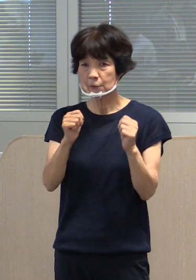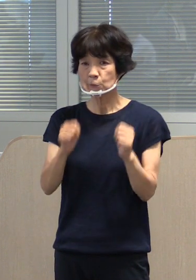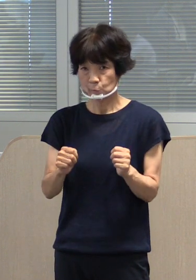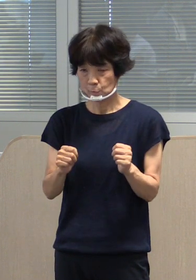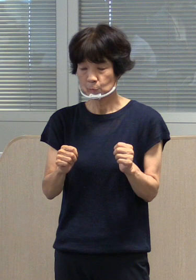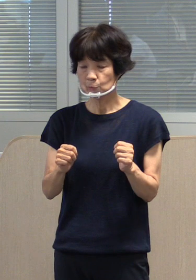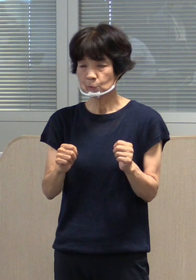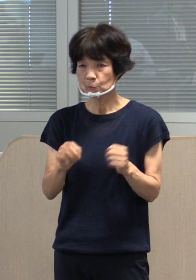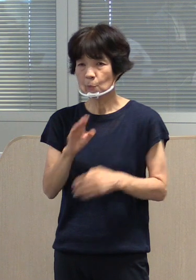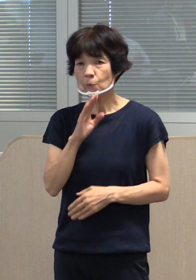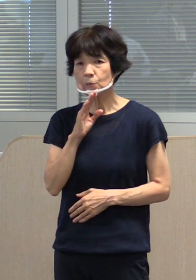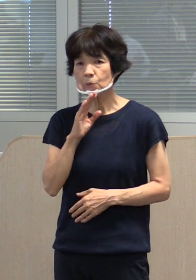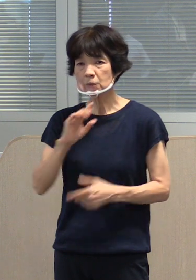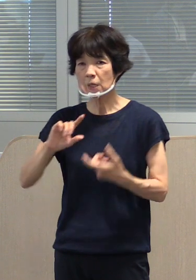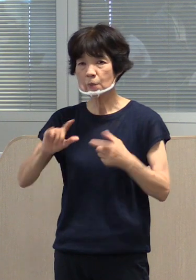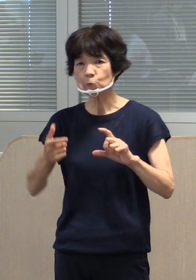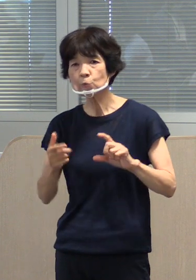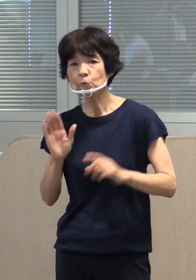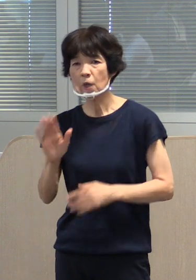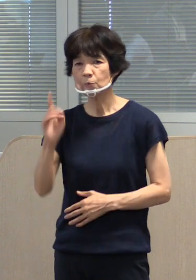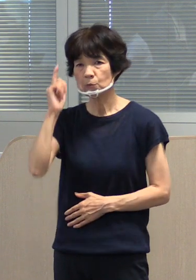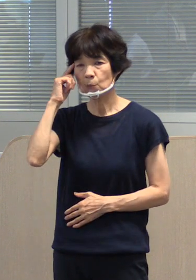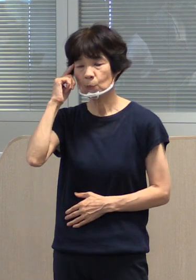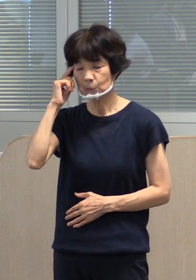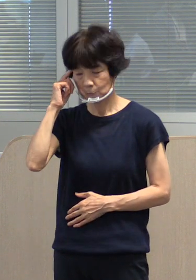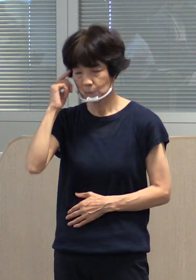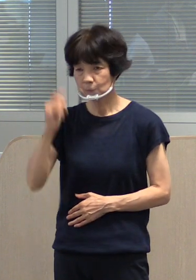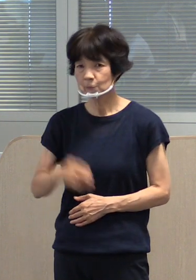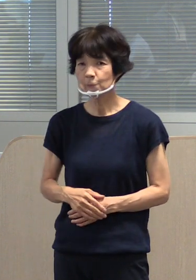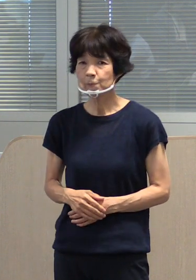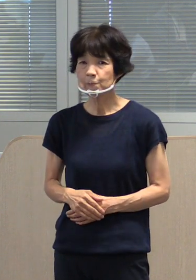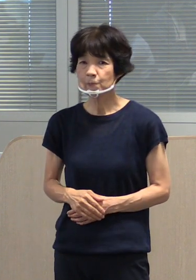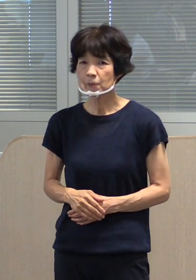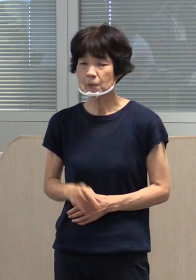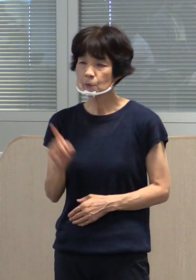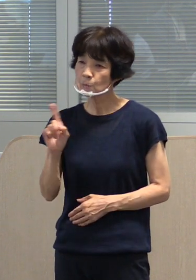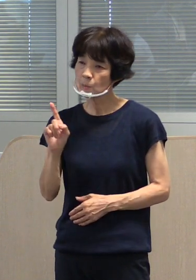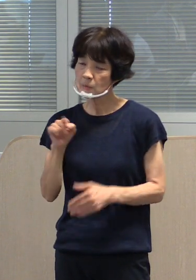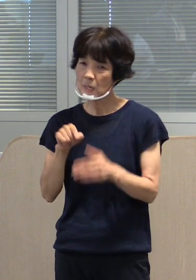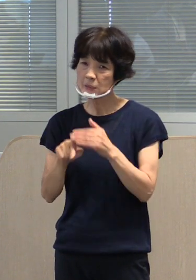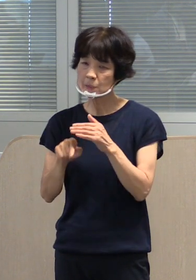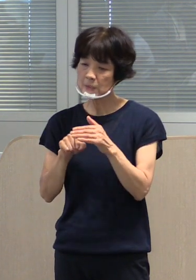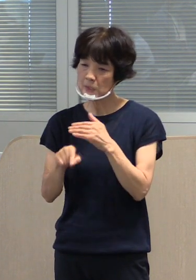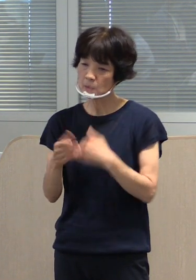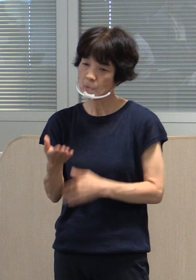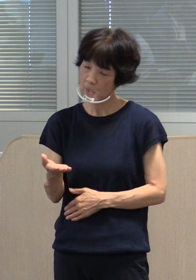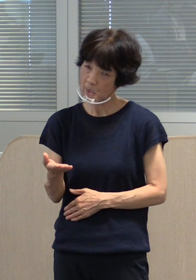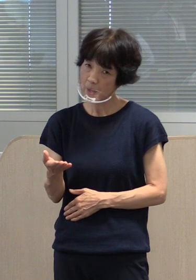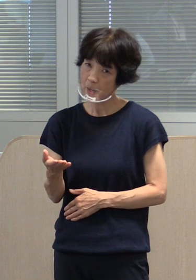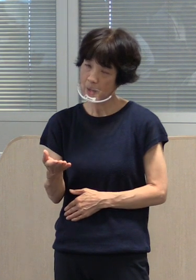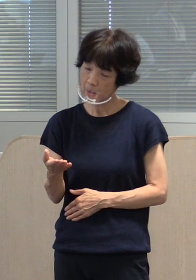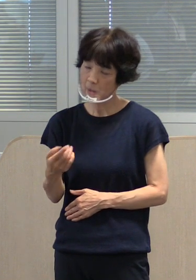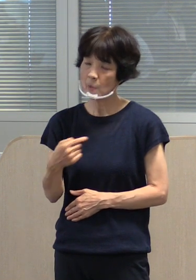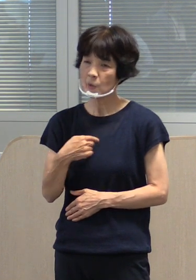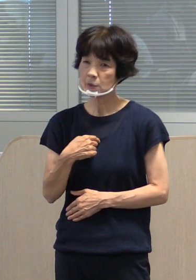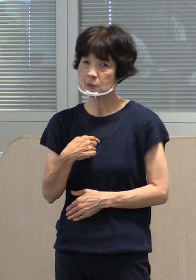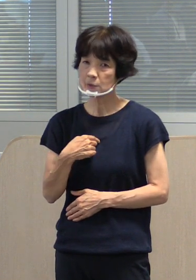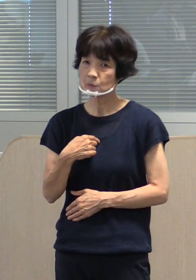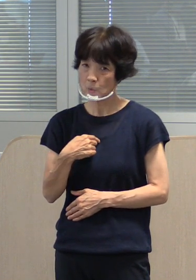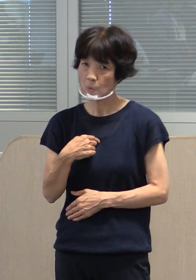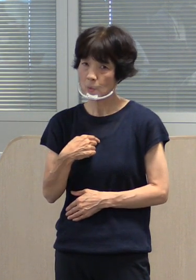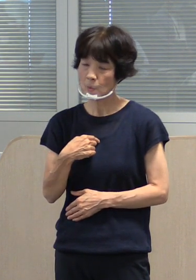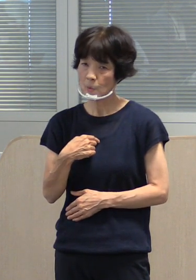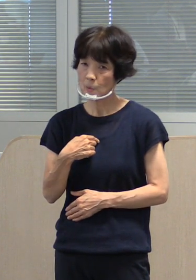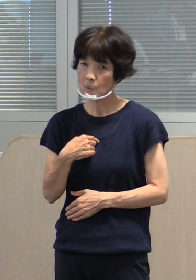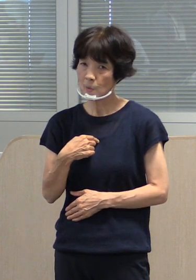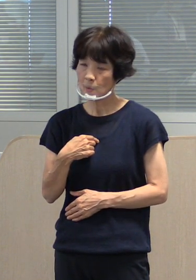非常に矛盾なんですよ、ほんなね。だからどういう意味か非常に私たちも解釈